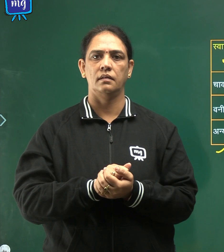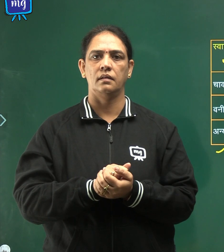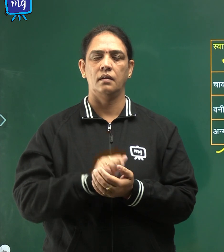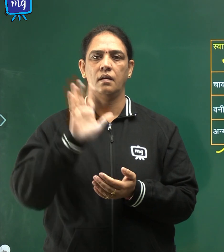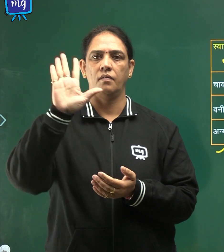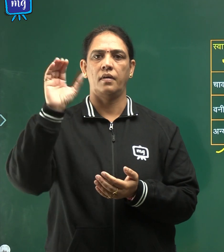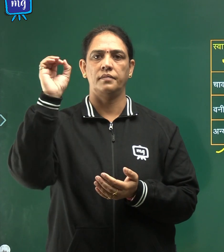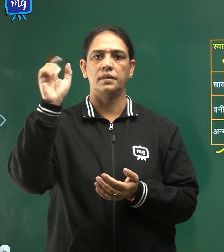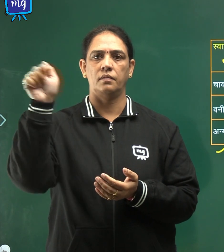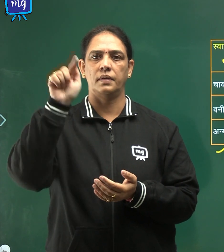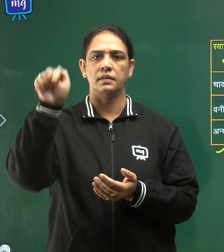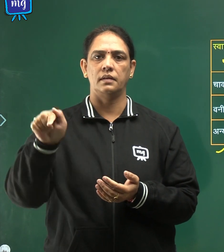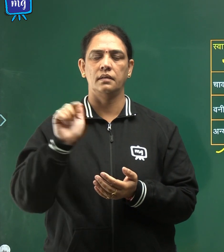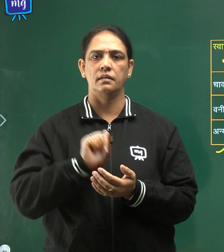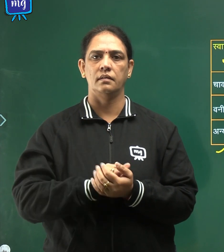50%,